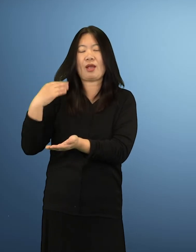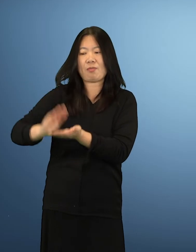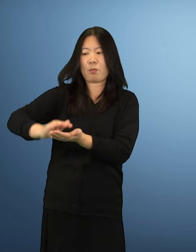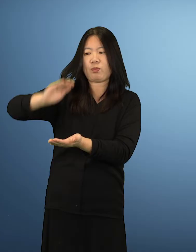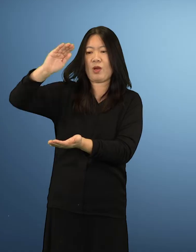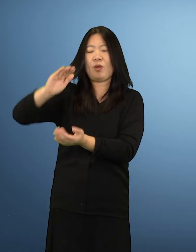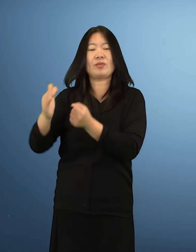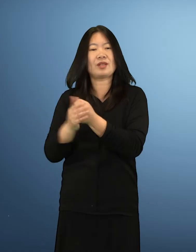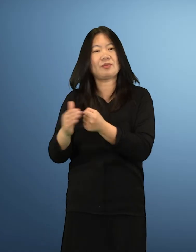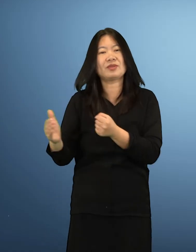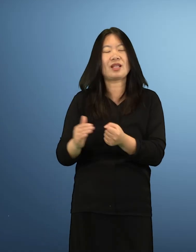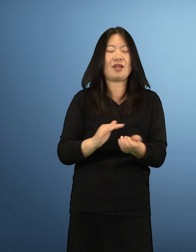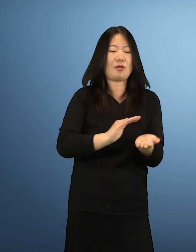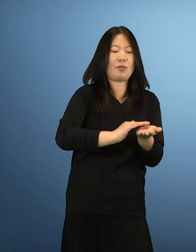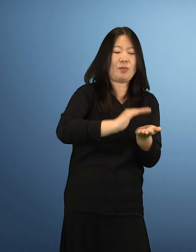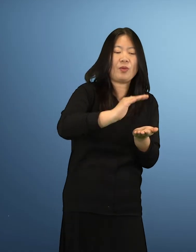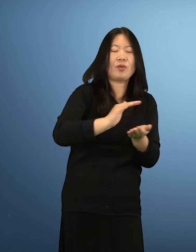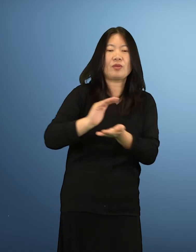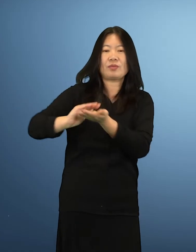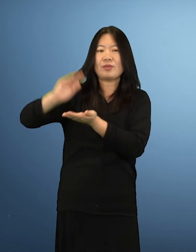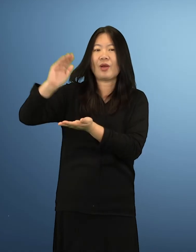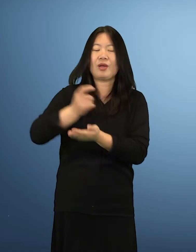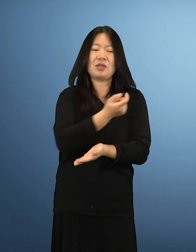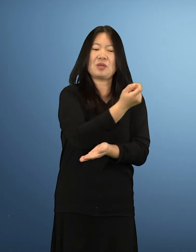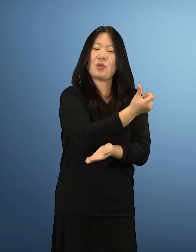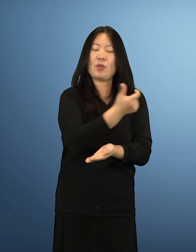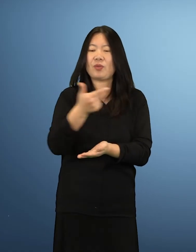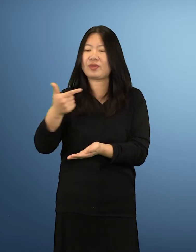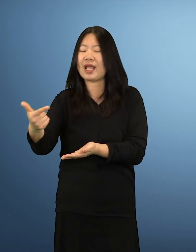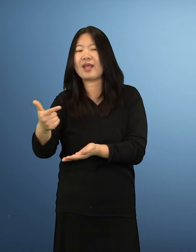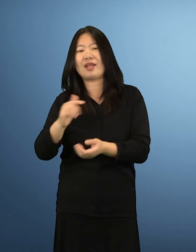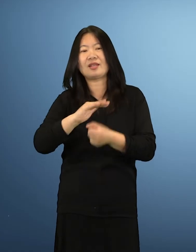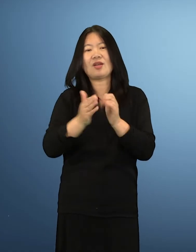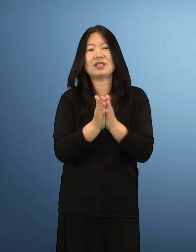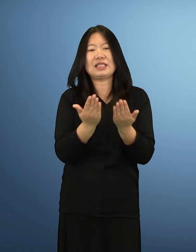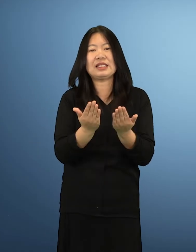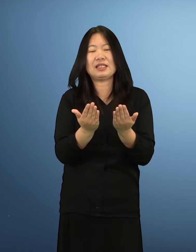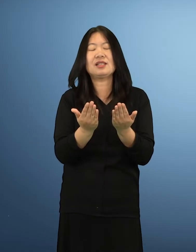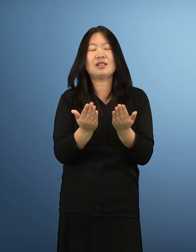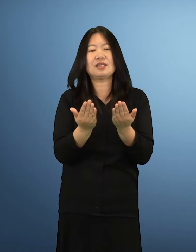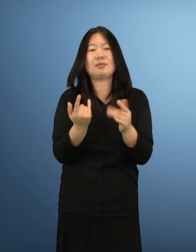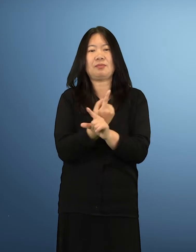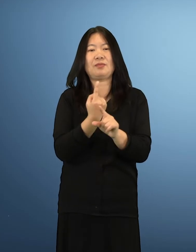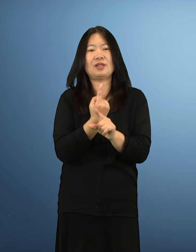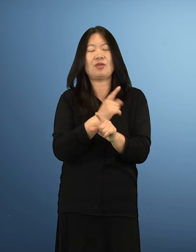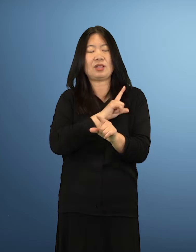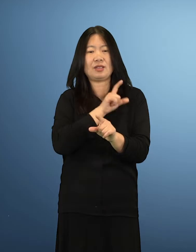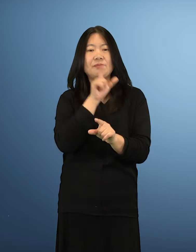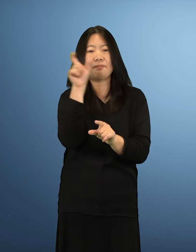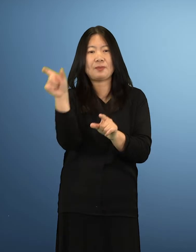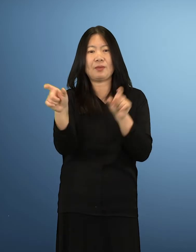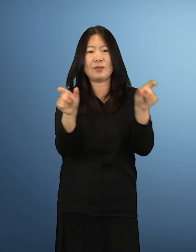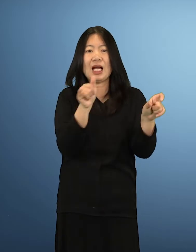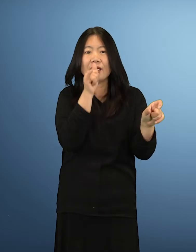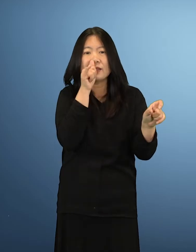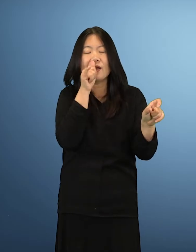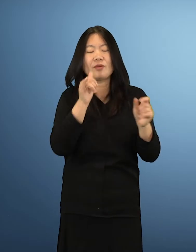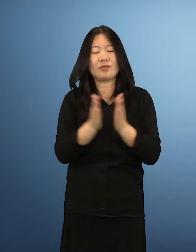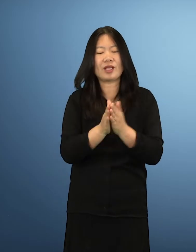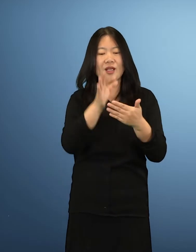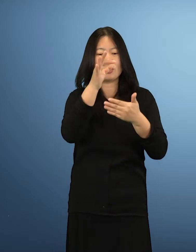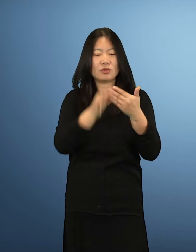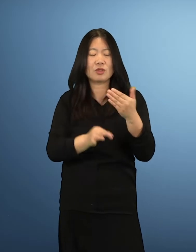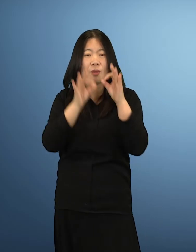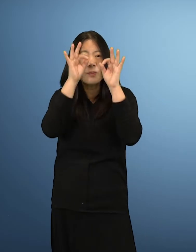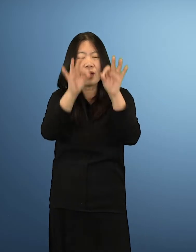분량을 기준으로 대선지서, 소선지서 이렇게 구분을 하는데, 그 책의 순서를